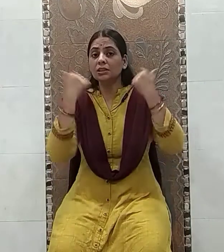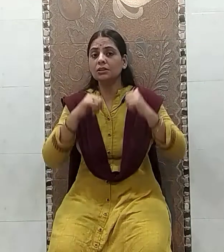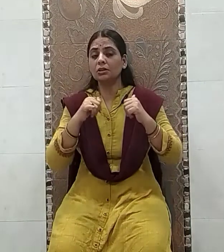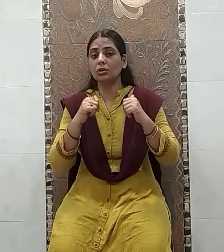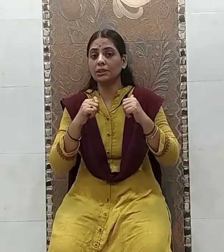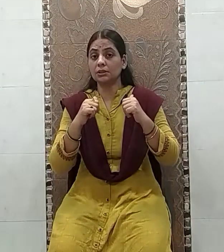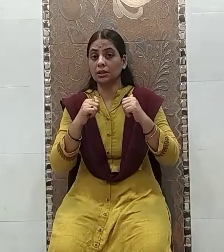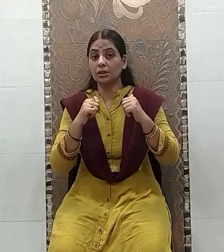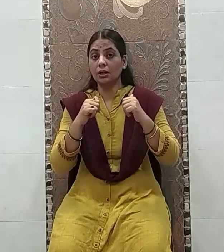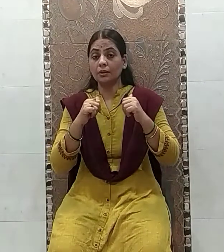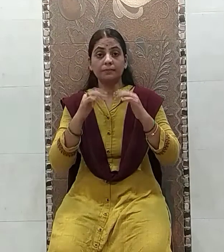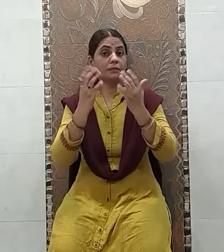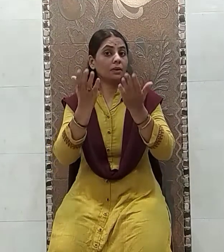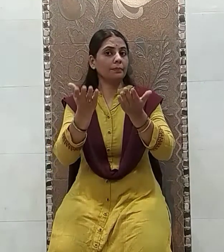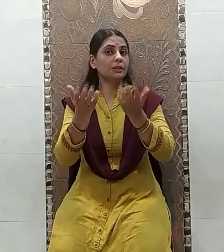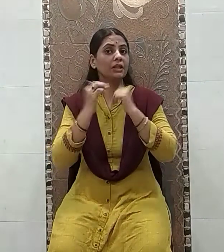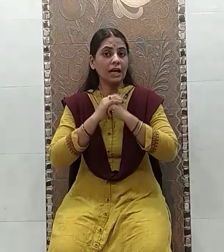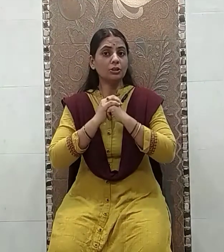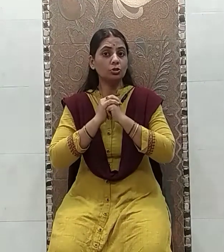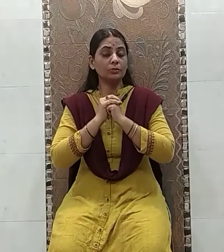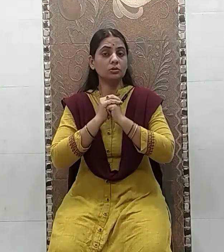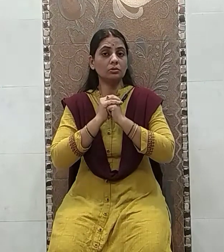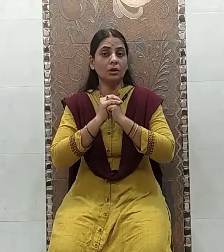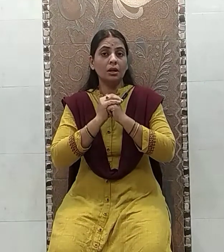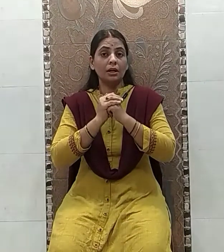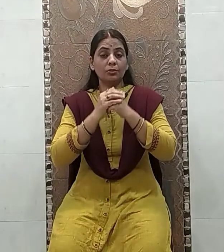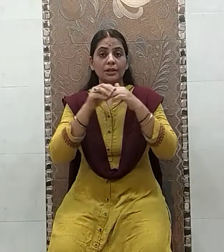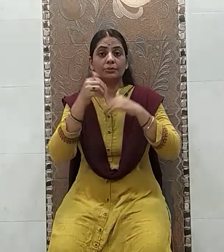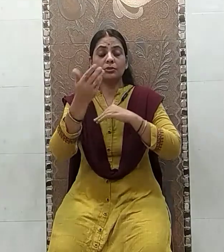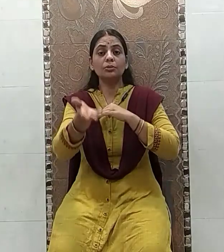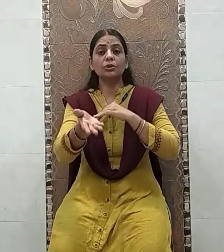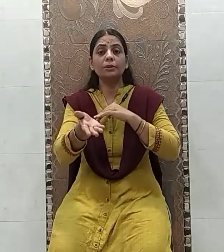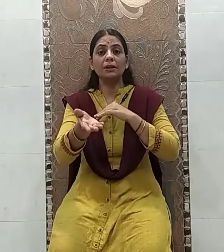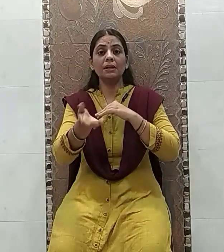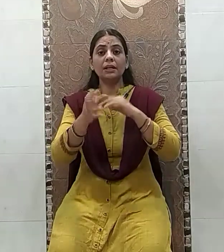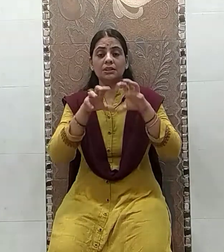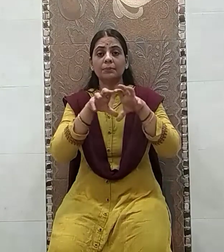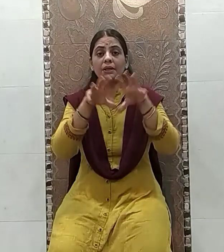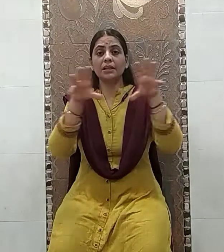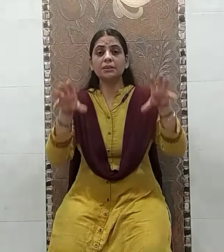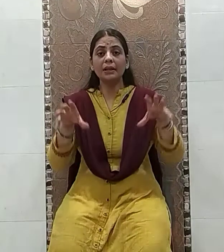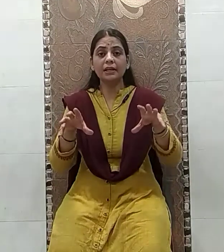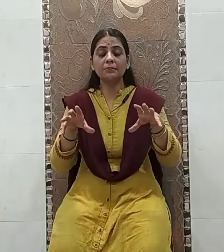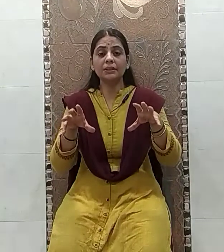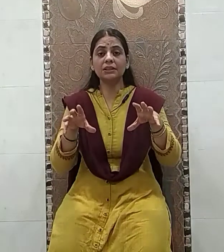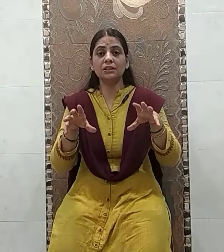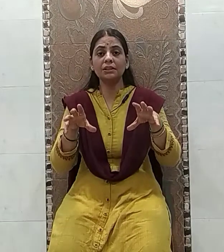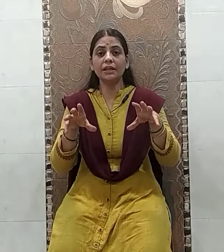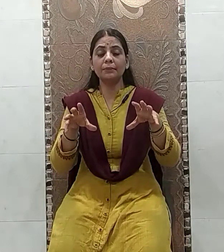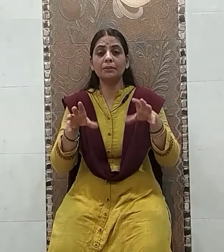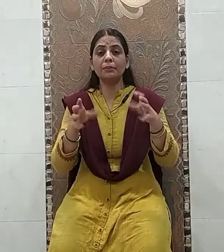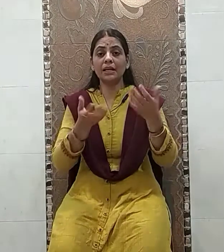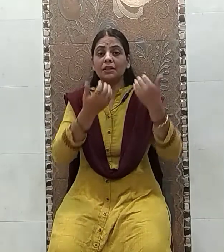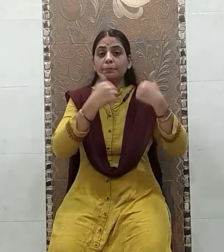जनरल नॉलेजसाठी. पण त्या न्यूजमधून एवढे मृत्यूमुखी पडले, अशा प्रकारची भयान परिस्थिती आहे, मग मला